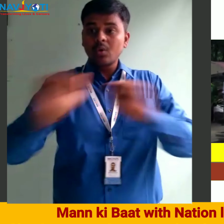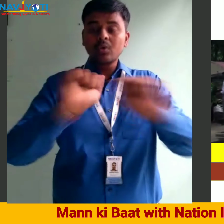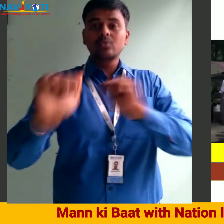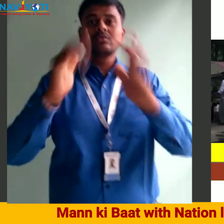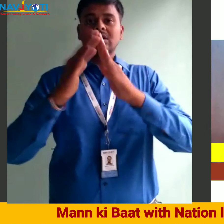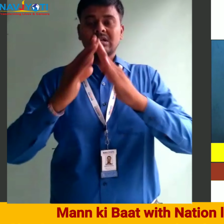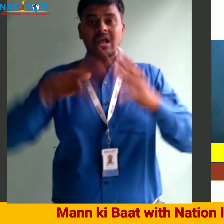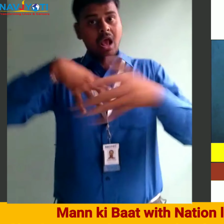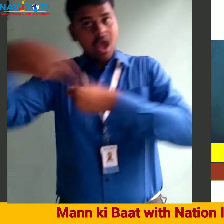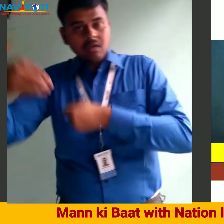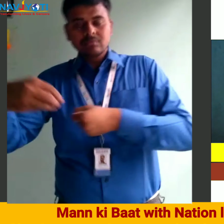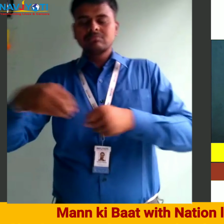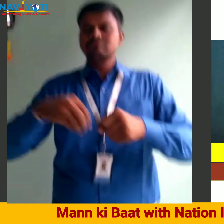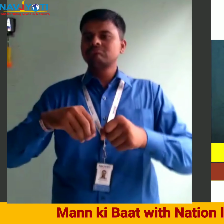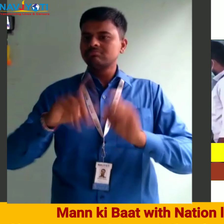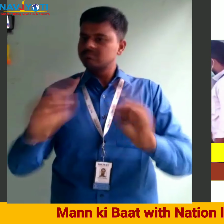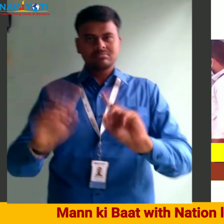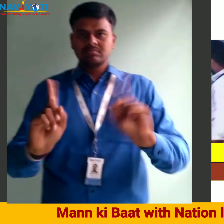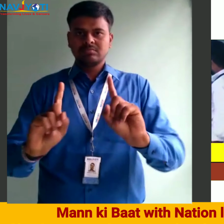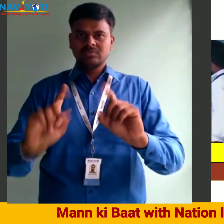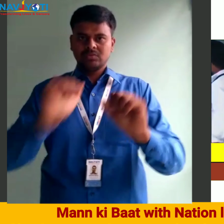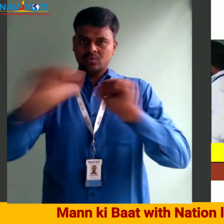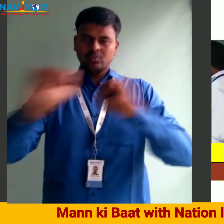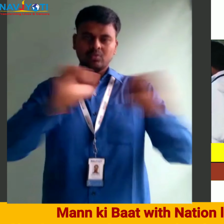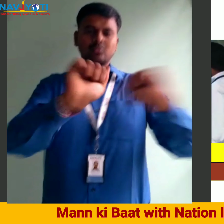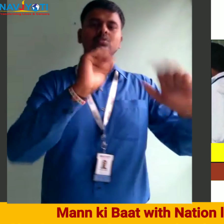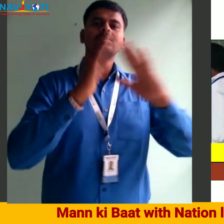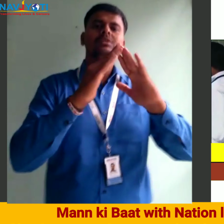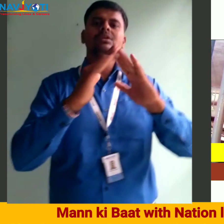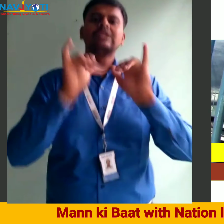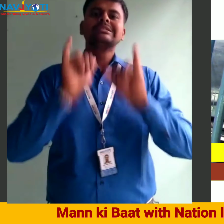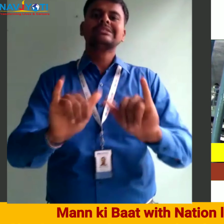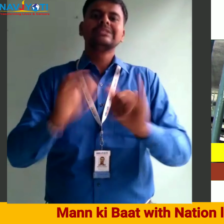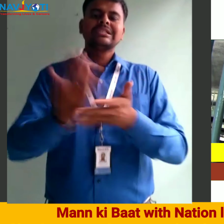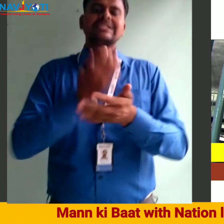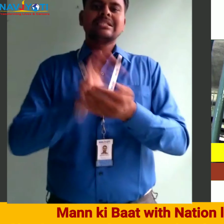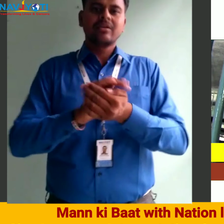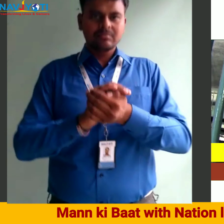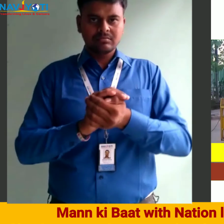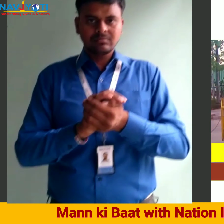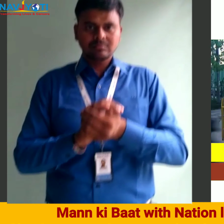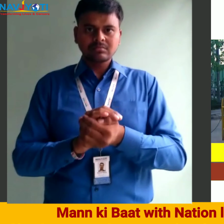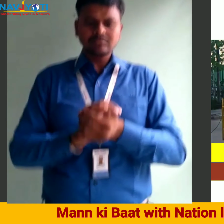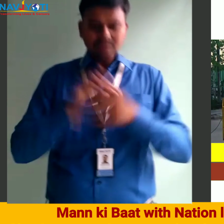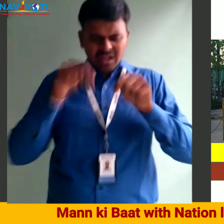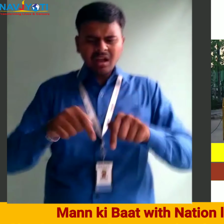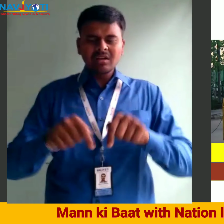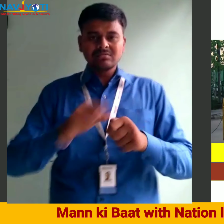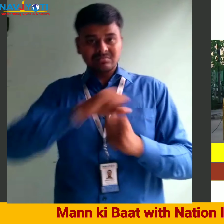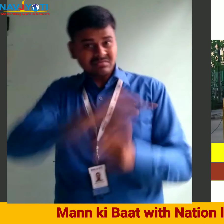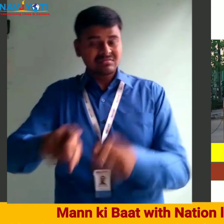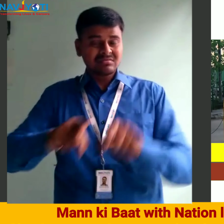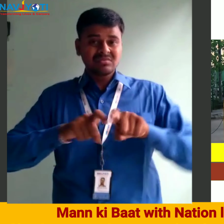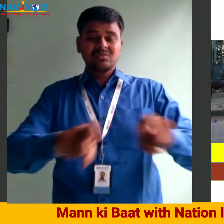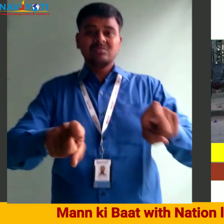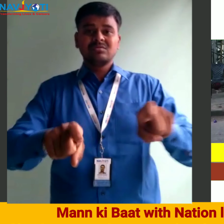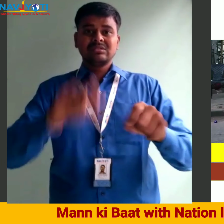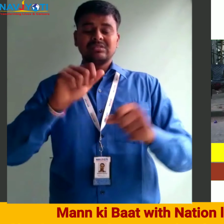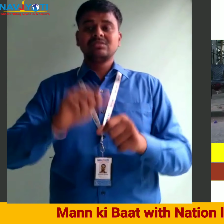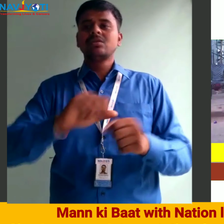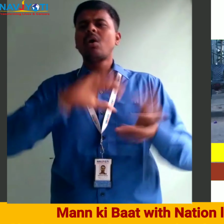नियमों का पालन अभी बहुत आवश्यक है। मैं आज उन सभी कम्युनिटी लीडर्स के प्रति भी आभार